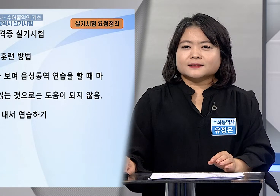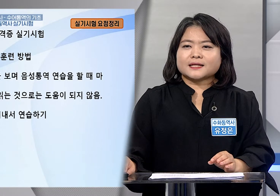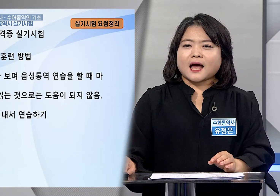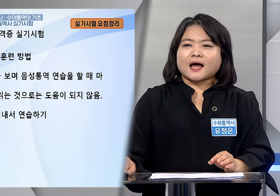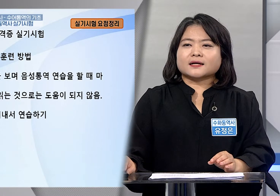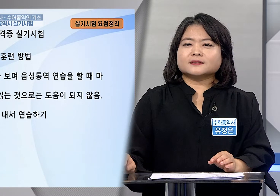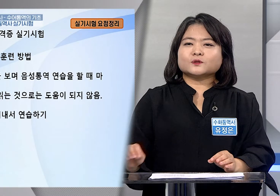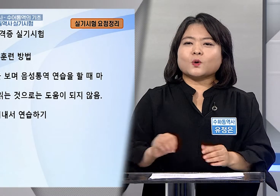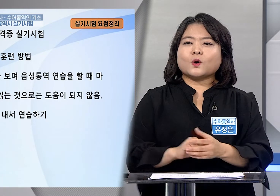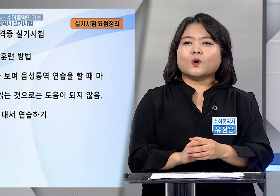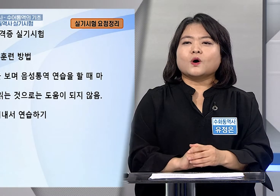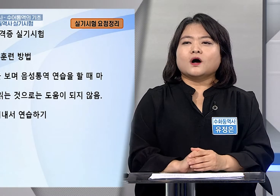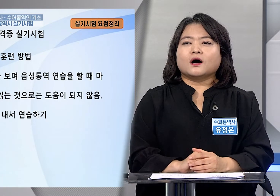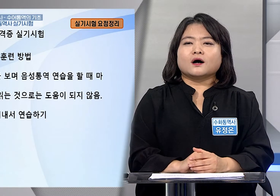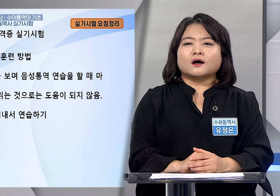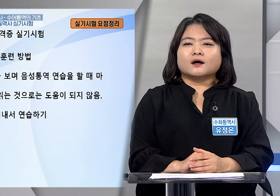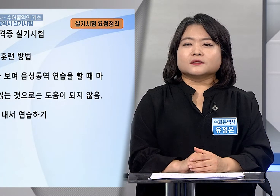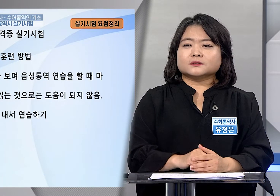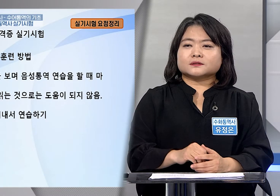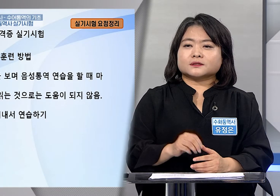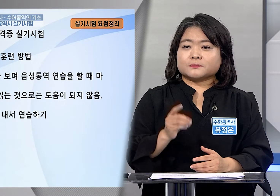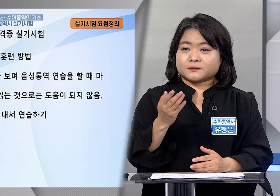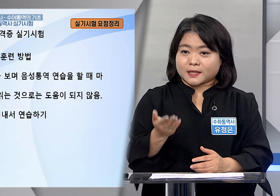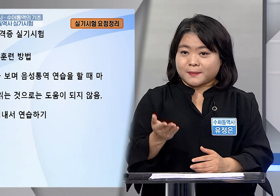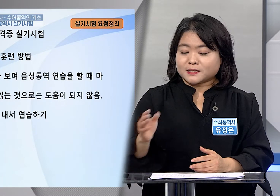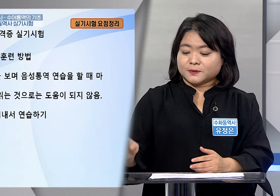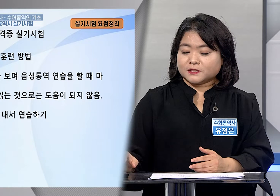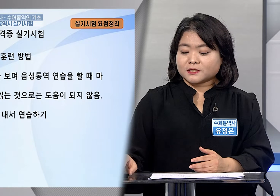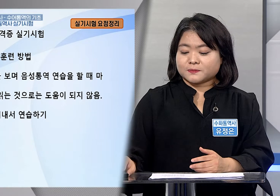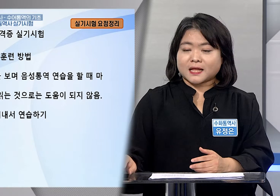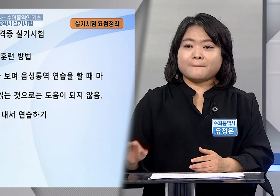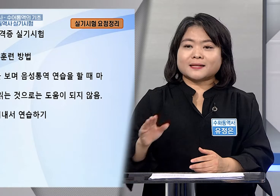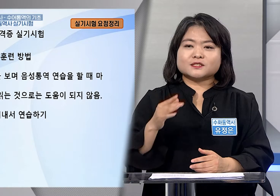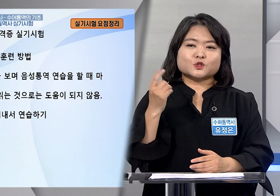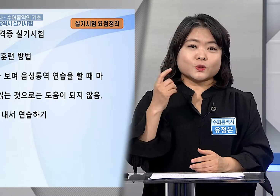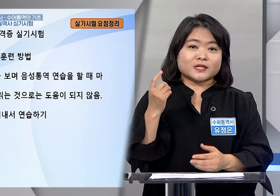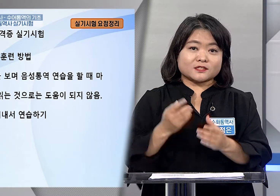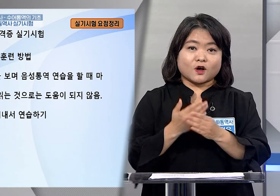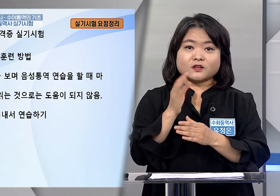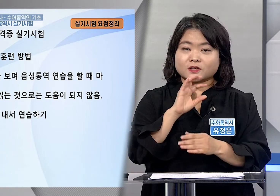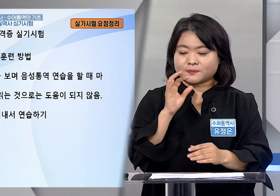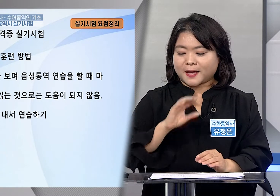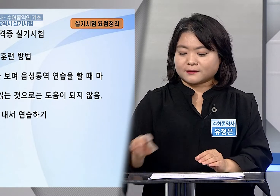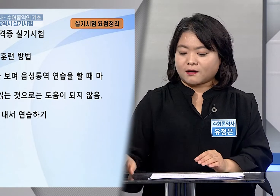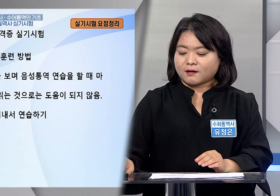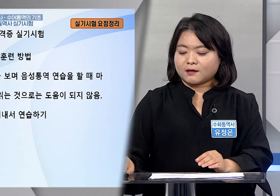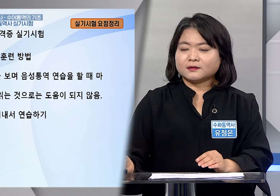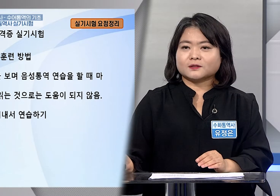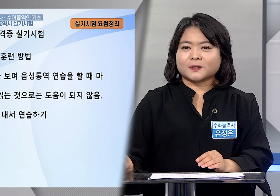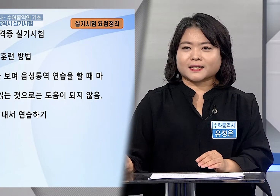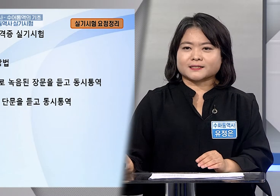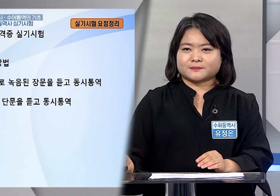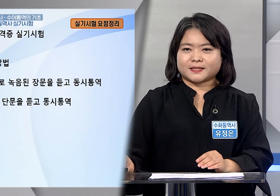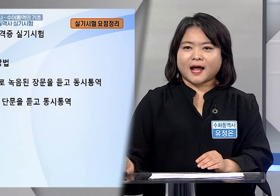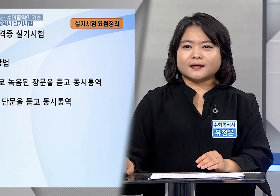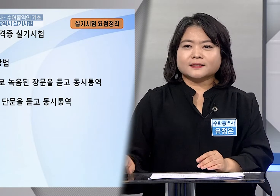자, 그리고 제가 말씀을 드렸습니다. 반드시 소리 내서 연습하는 거 넘어가겠습니다.